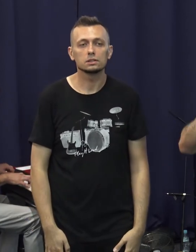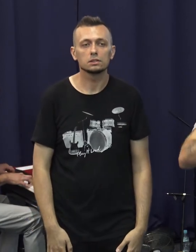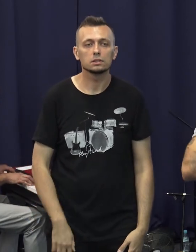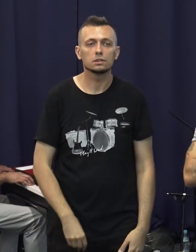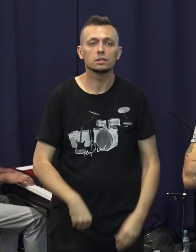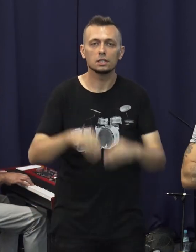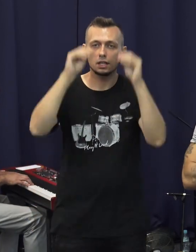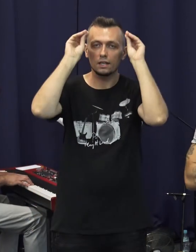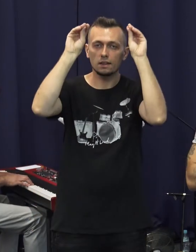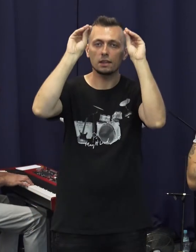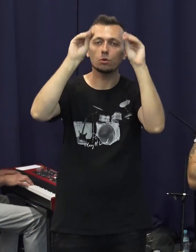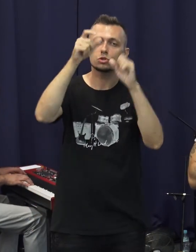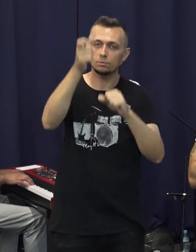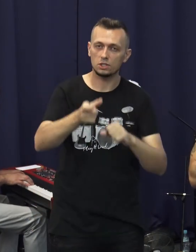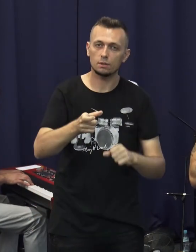Nauczymy Cię też,